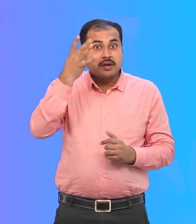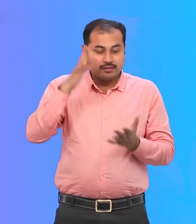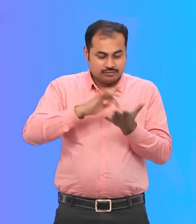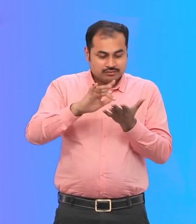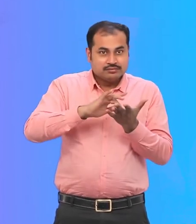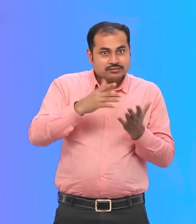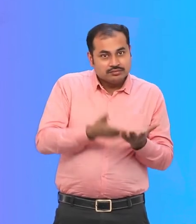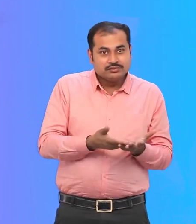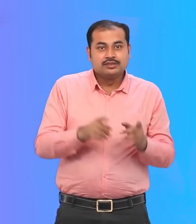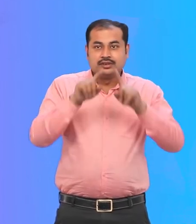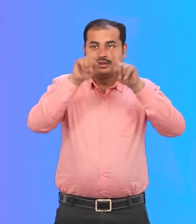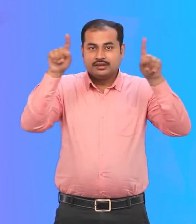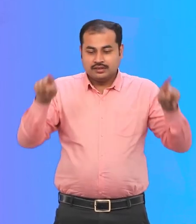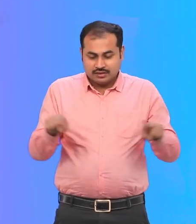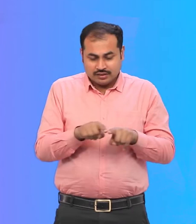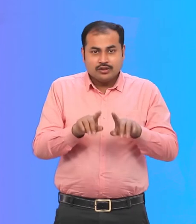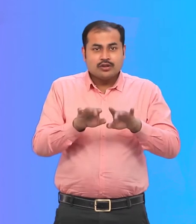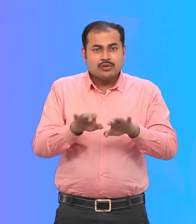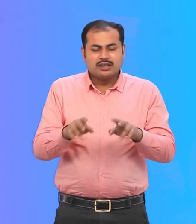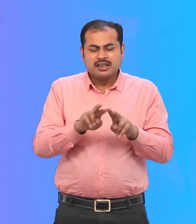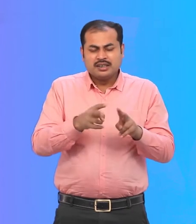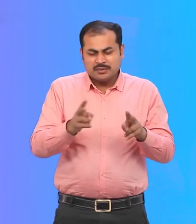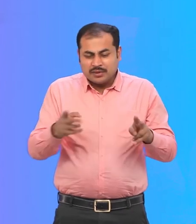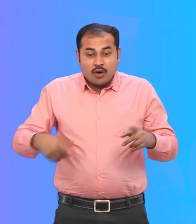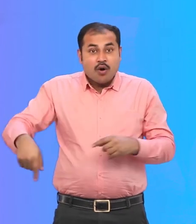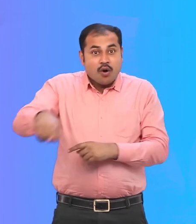इत्यादि सभी को सुगम बनाया जाए तो